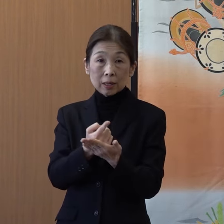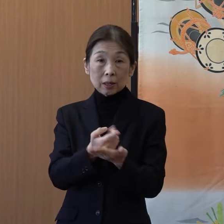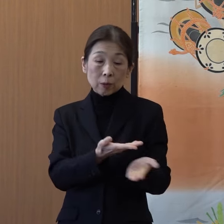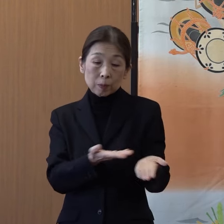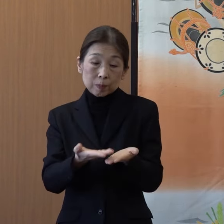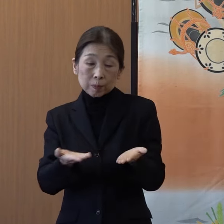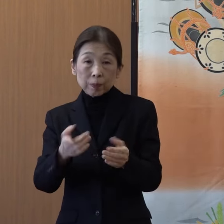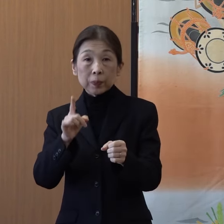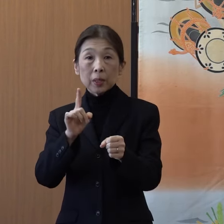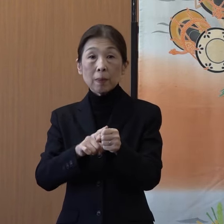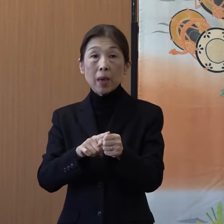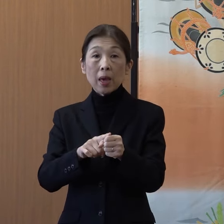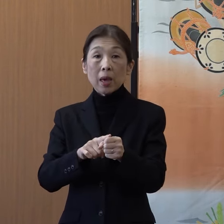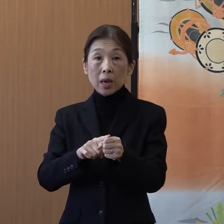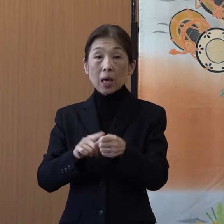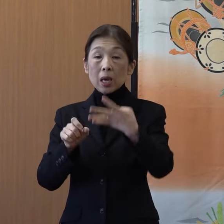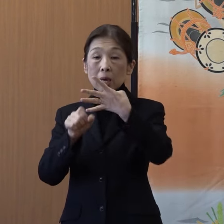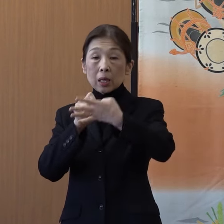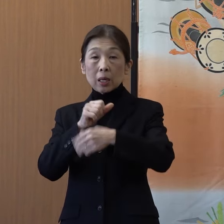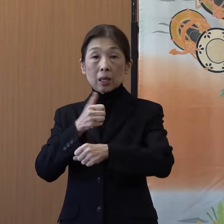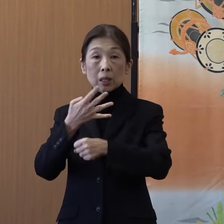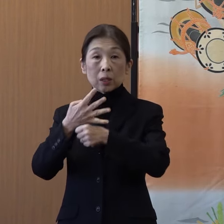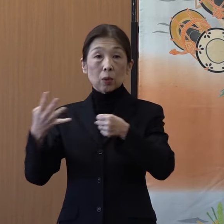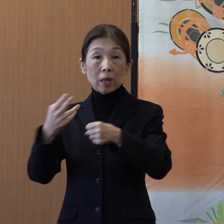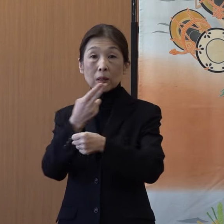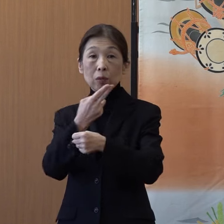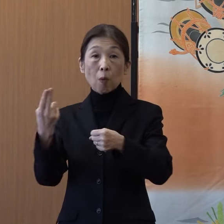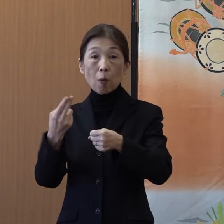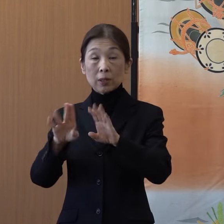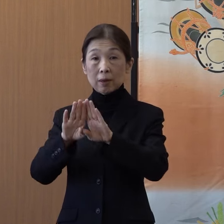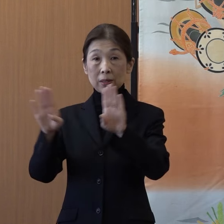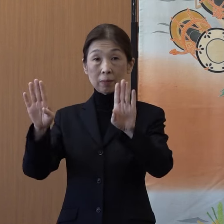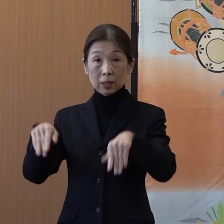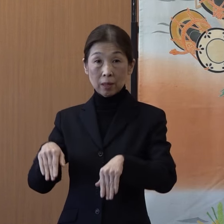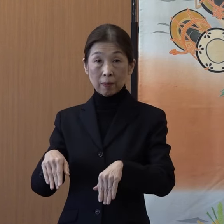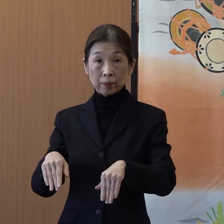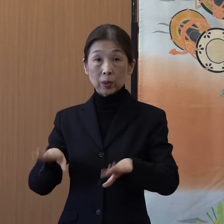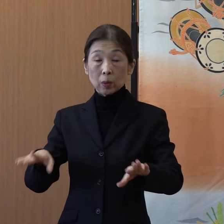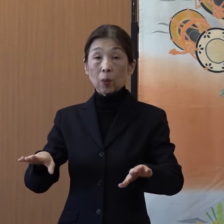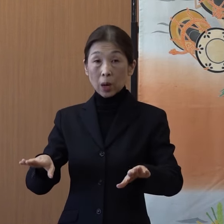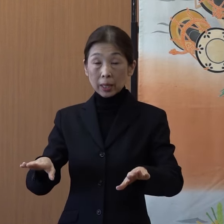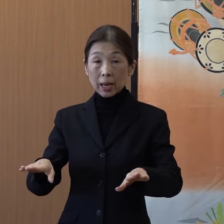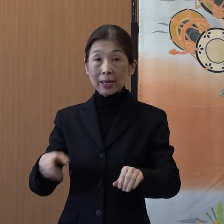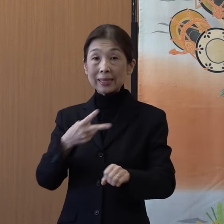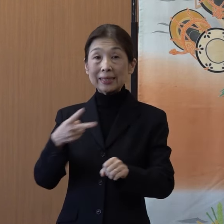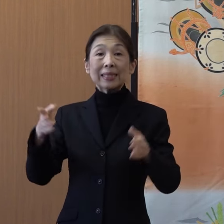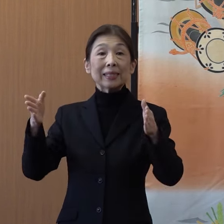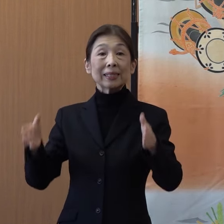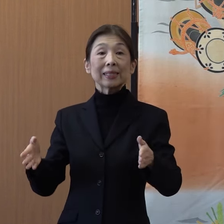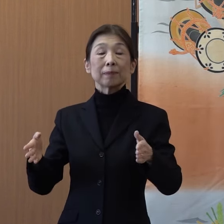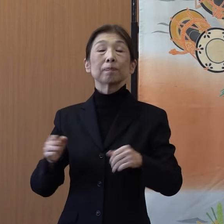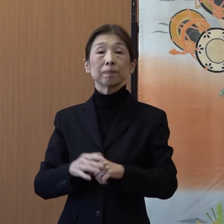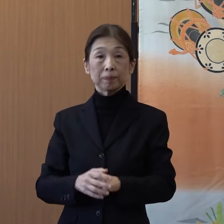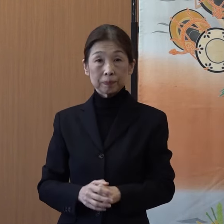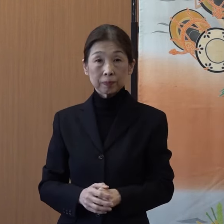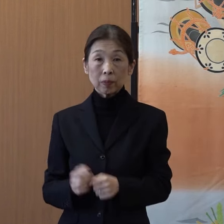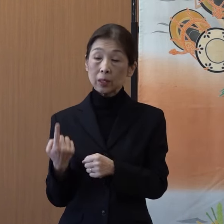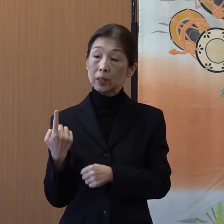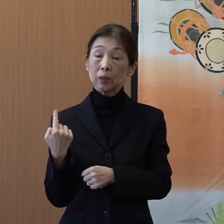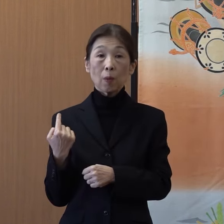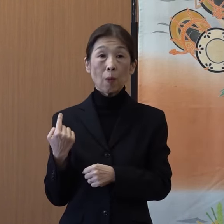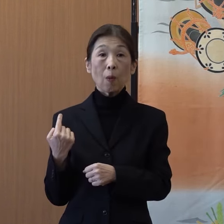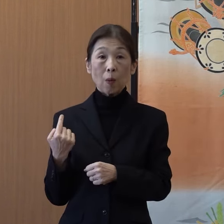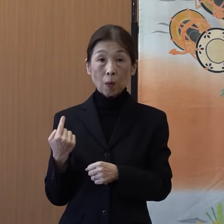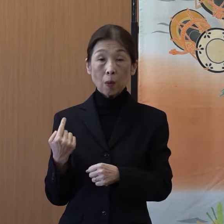ために、令和4年度に立ち上げたものでありますが、今回が第2期となります。昨日、今